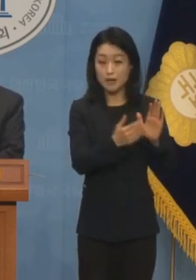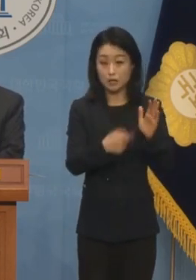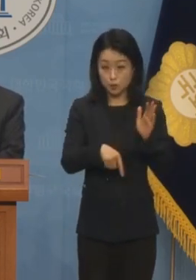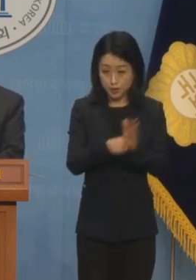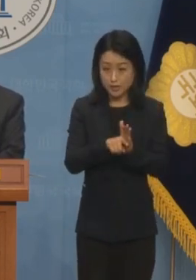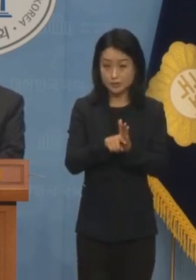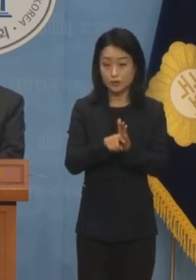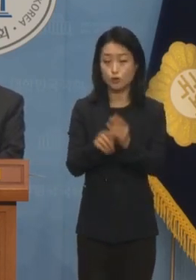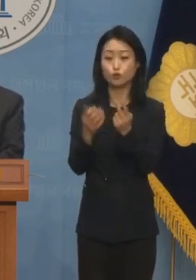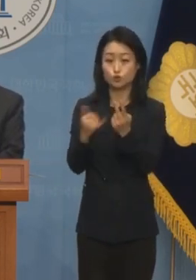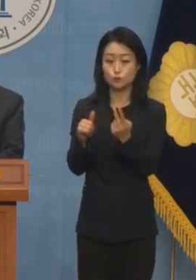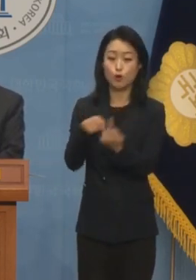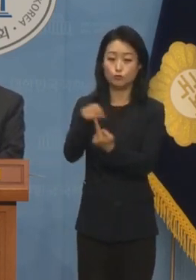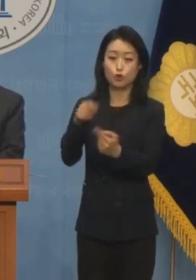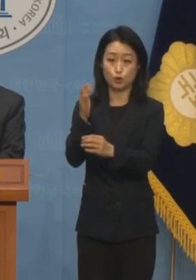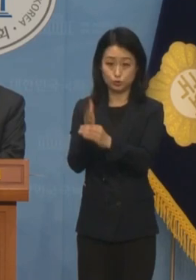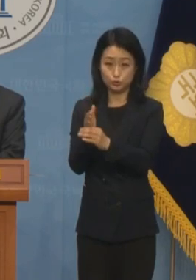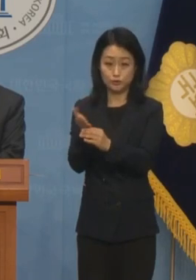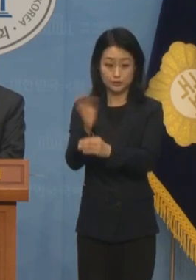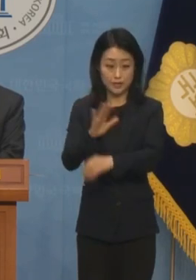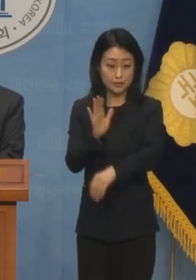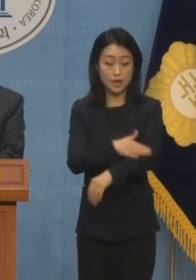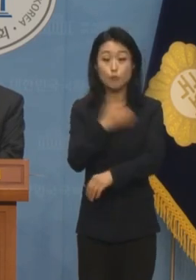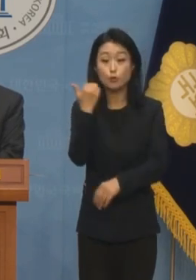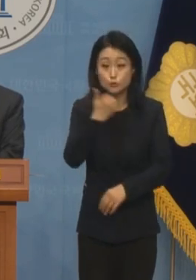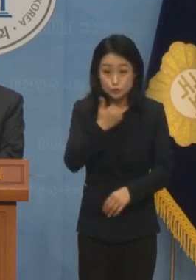마비의 책임을 누가 질 것입니까?